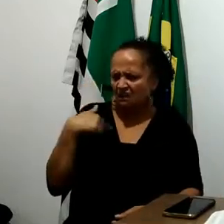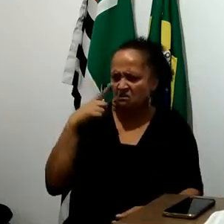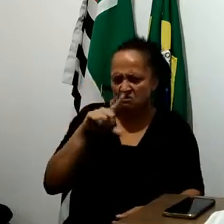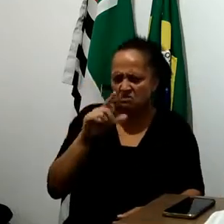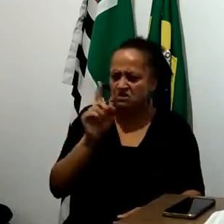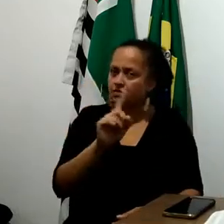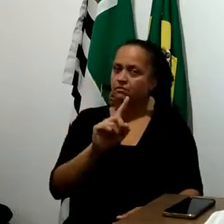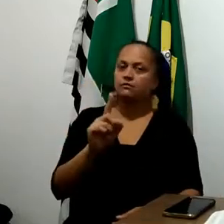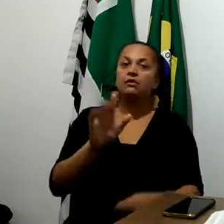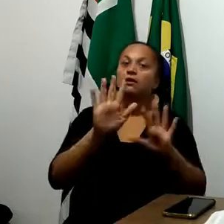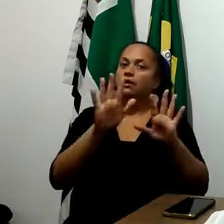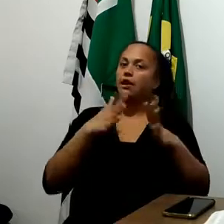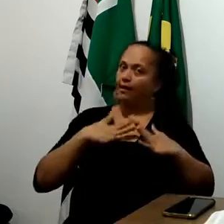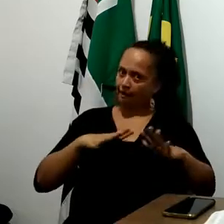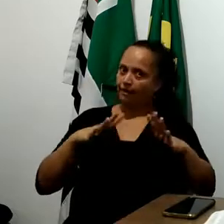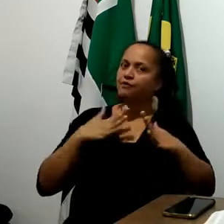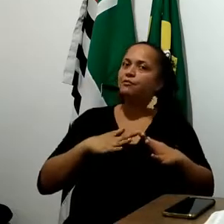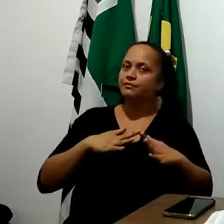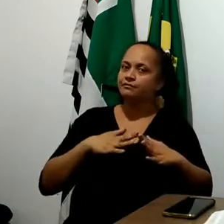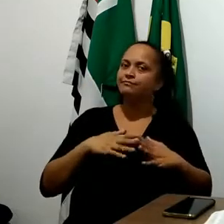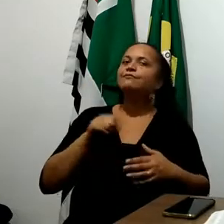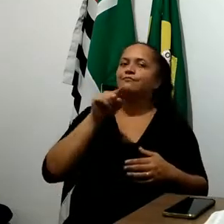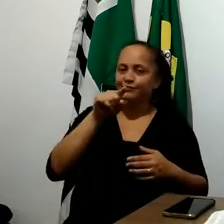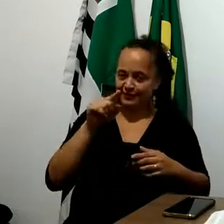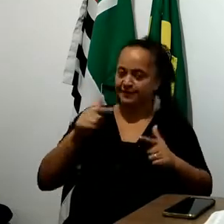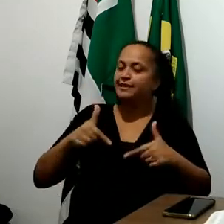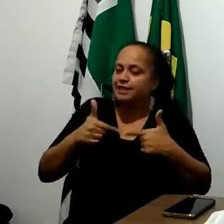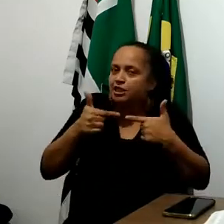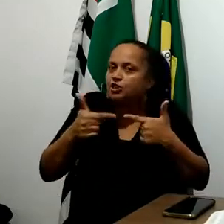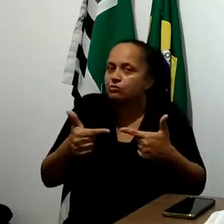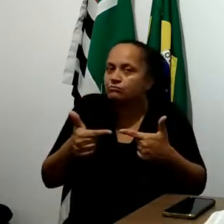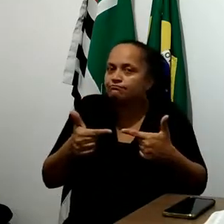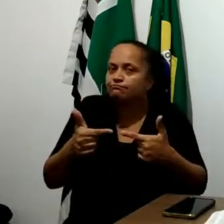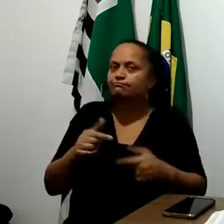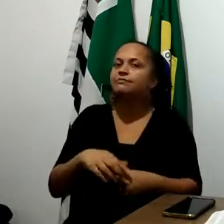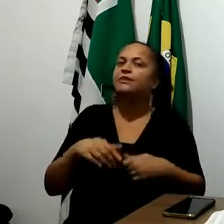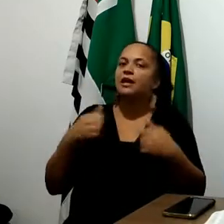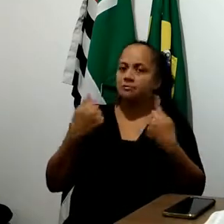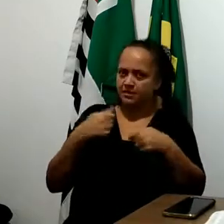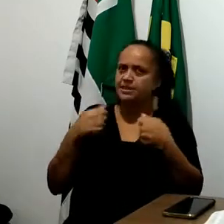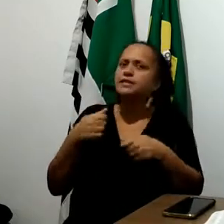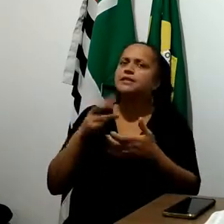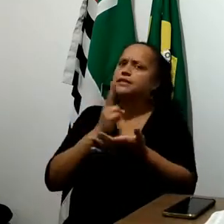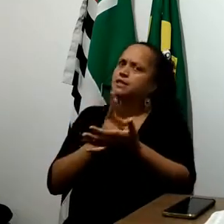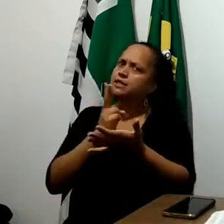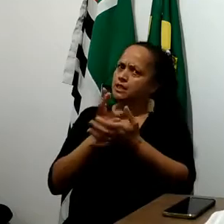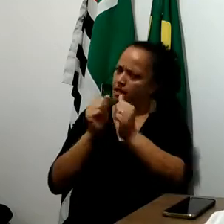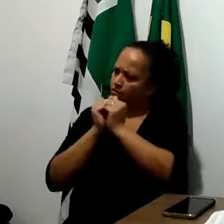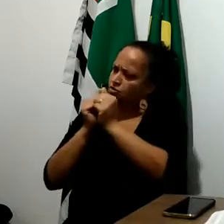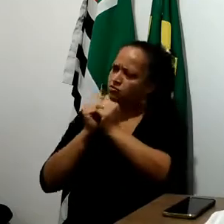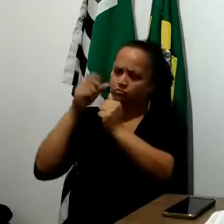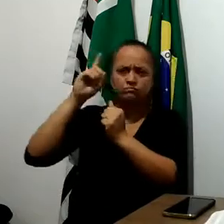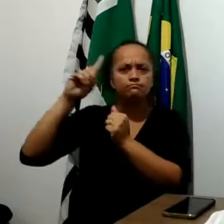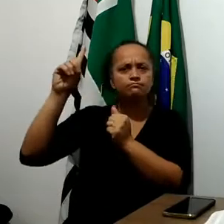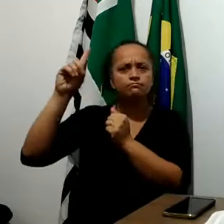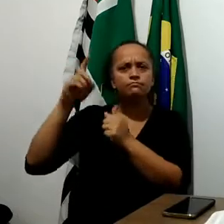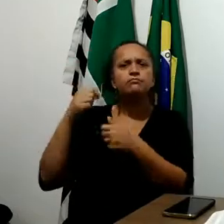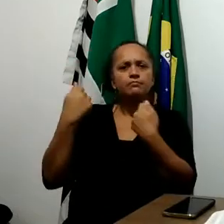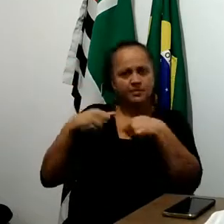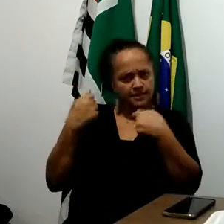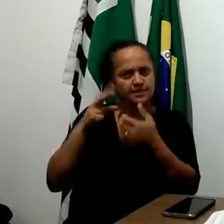desanime. Nós temos que perseverar. E só perseverar, não é perseverar até o fim. Temos que